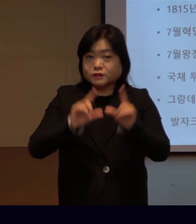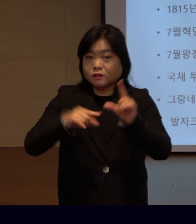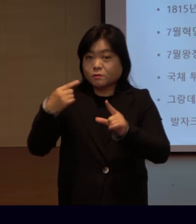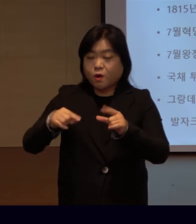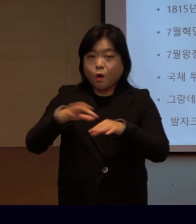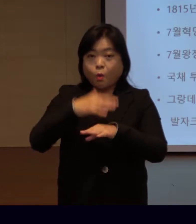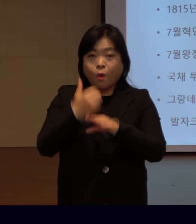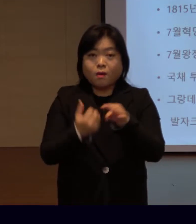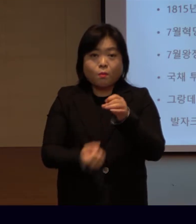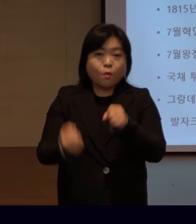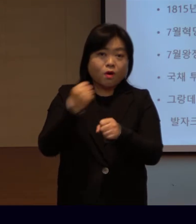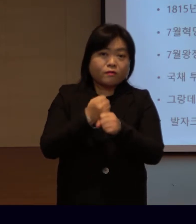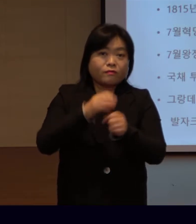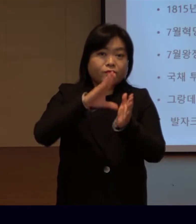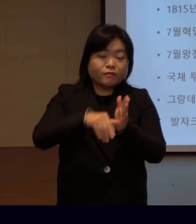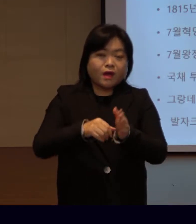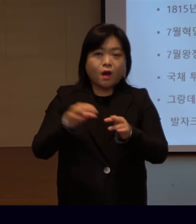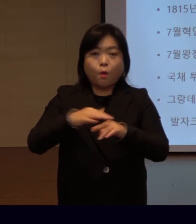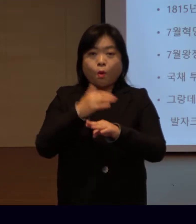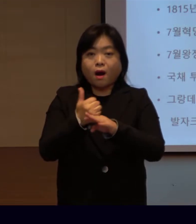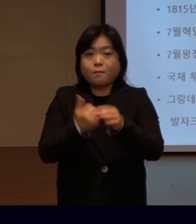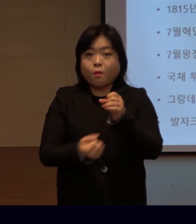시절 아까 제가 말씀드렸던 왕정복고는